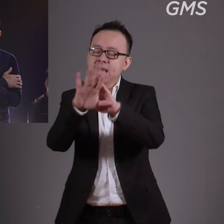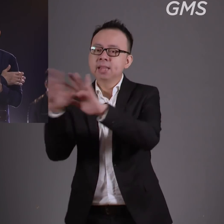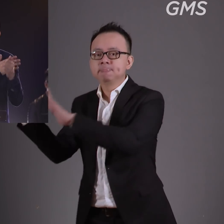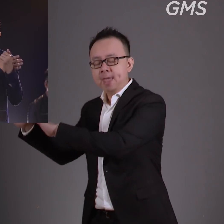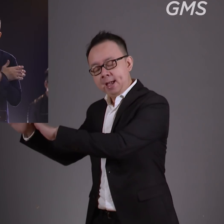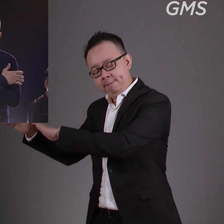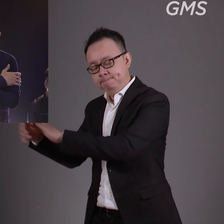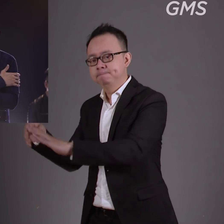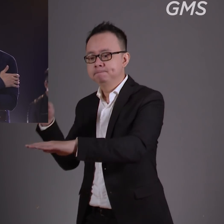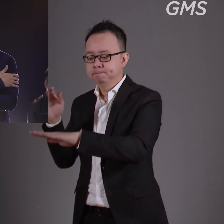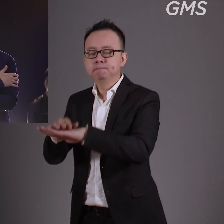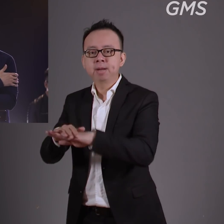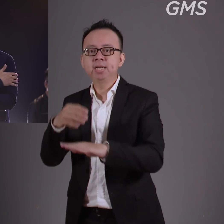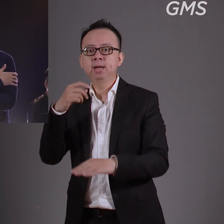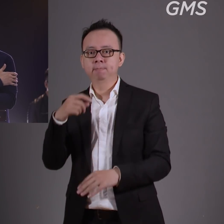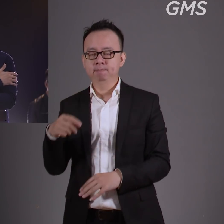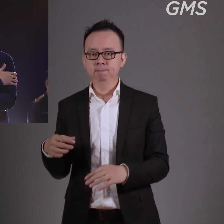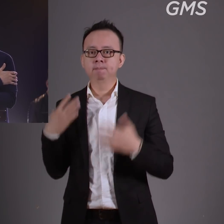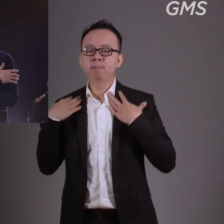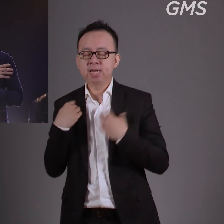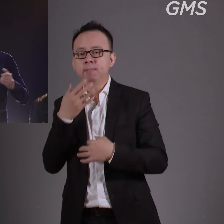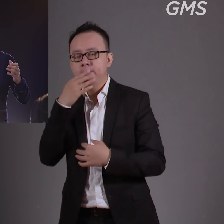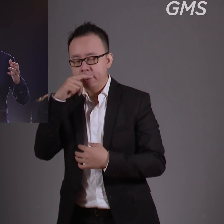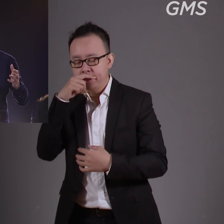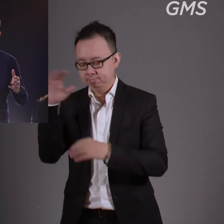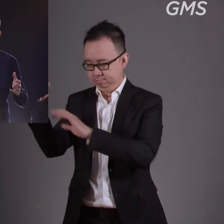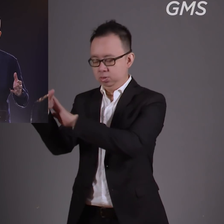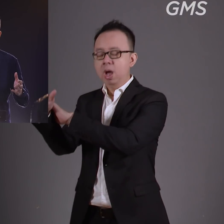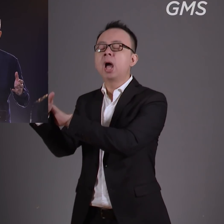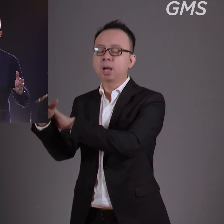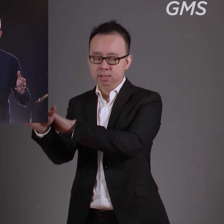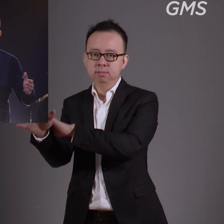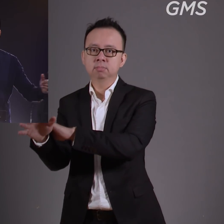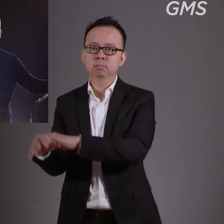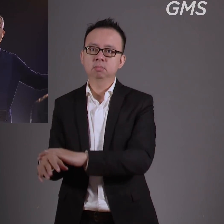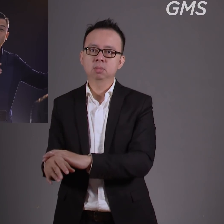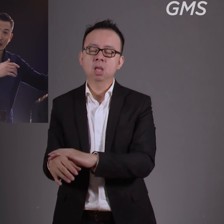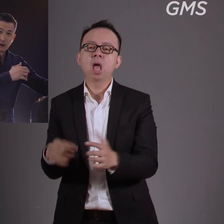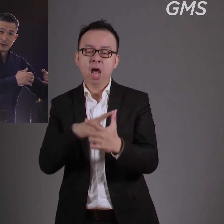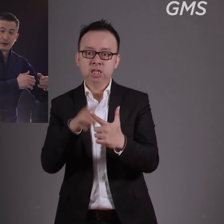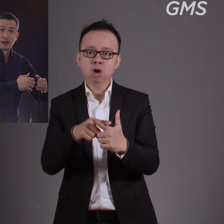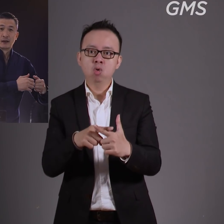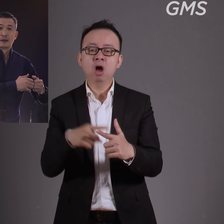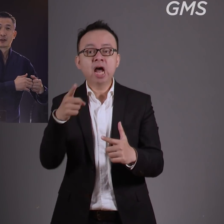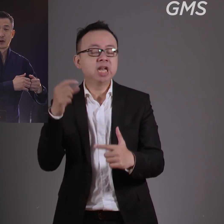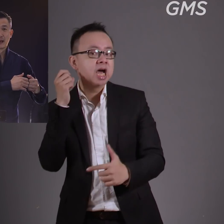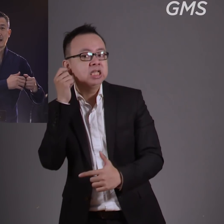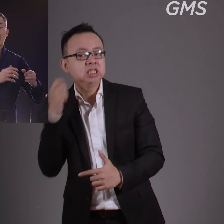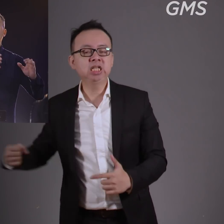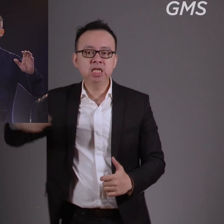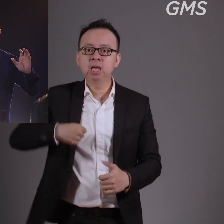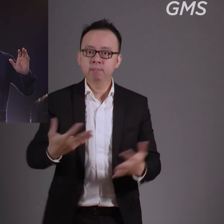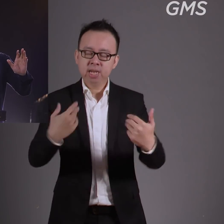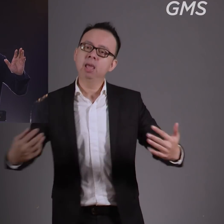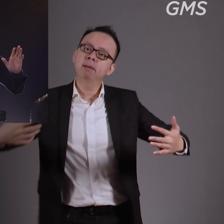papa. Dukung di lengan papa misalnya. Atau kalau Anda istrinya, Anda bisa peluk suami Anda